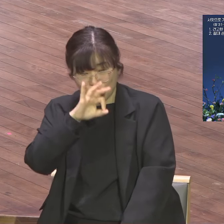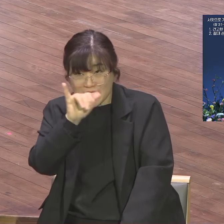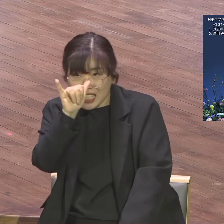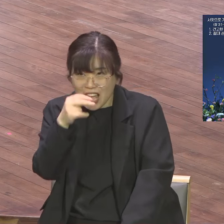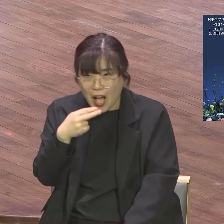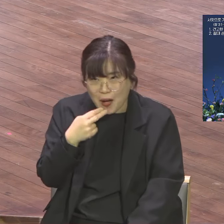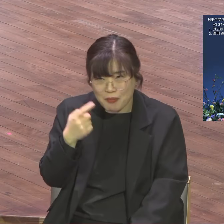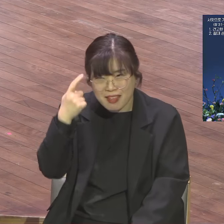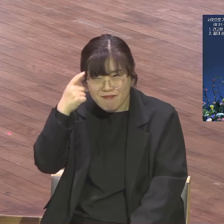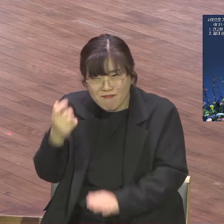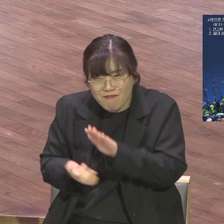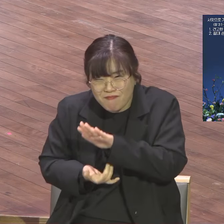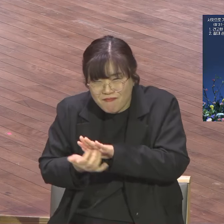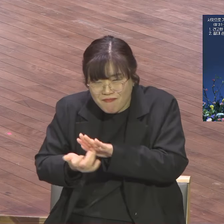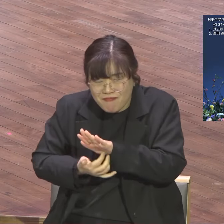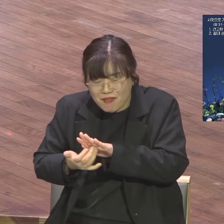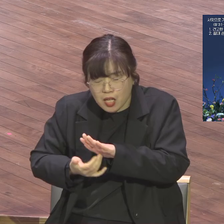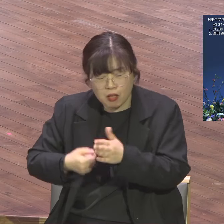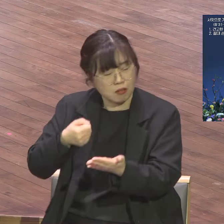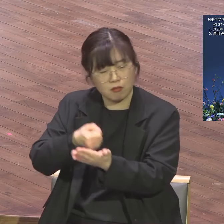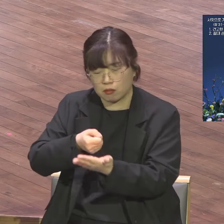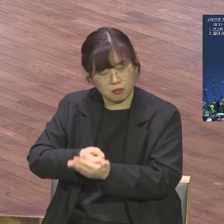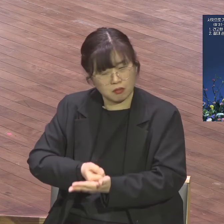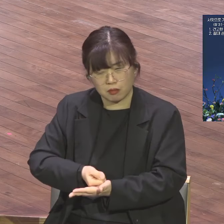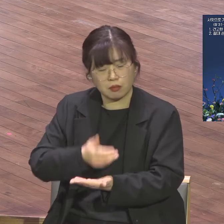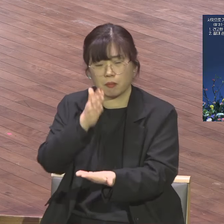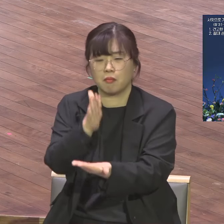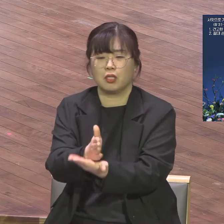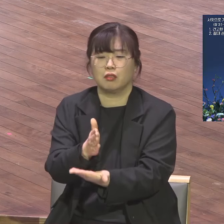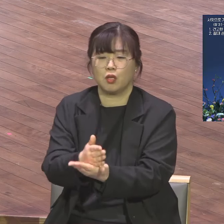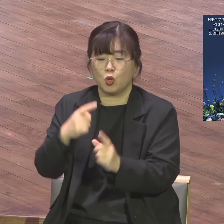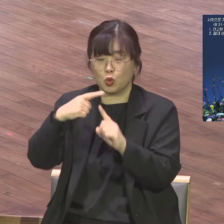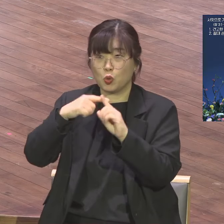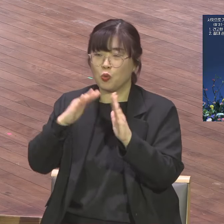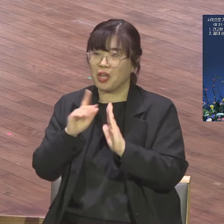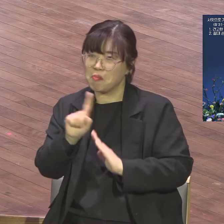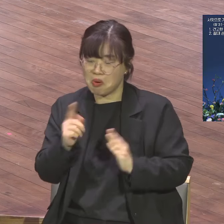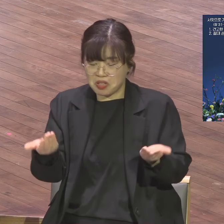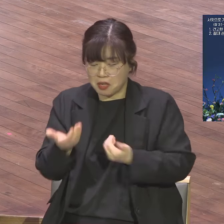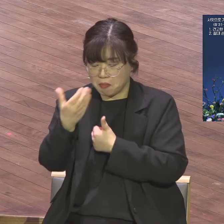그거 다 가짜입니다. 그런 식으로 교회를 평생 다니요.